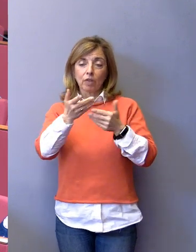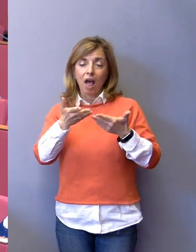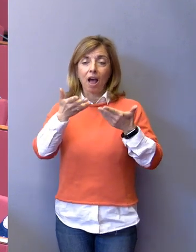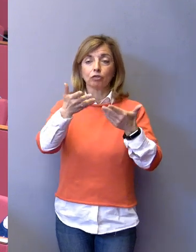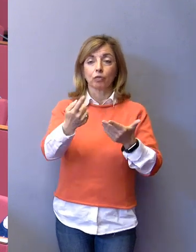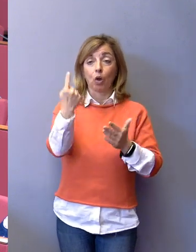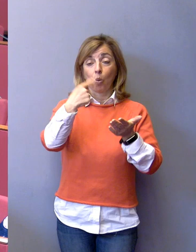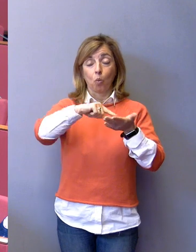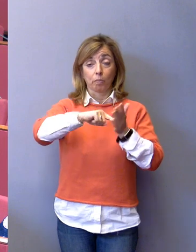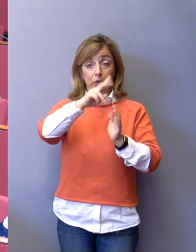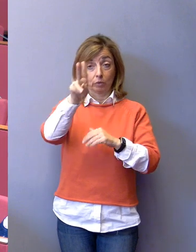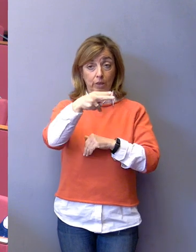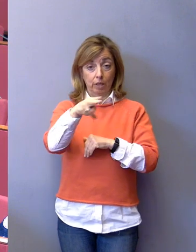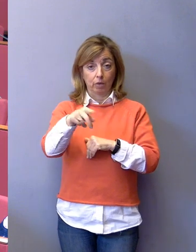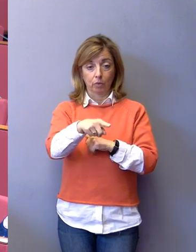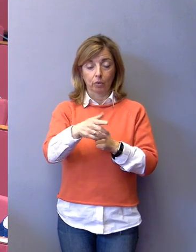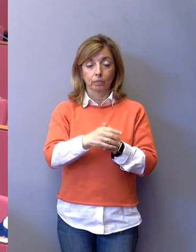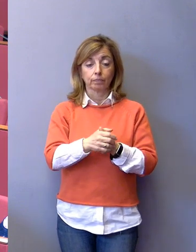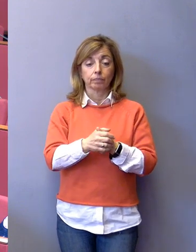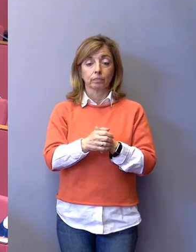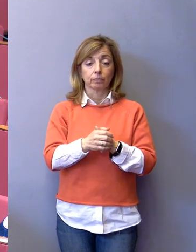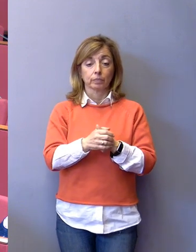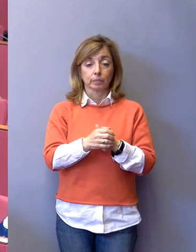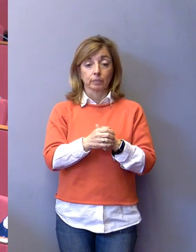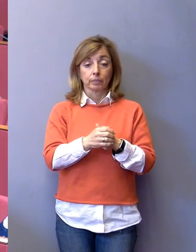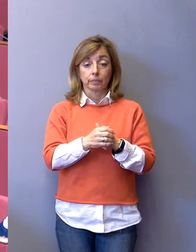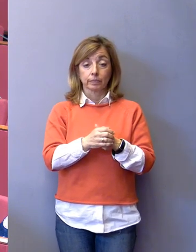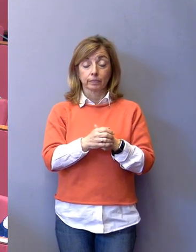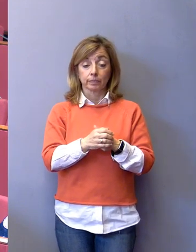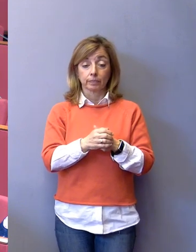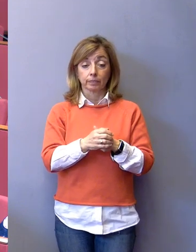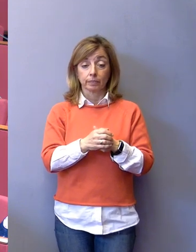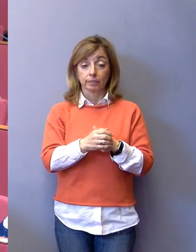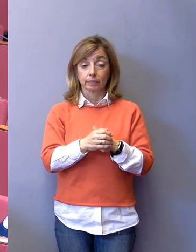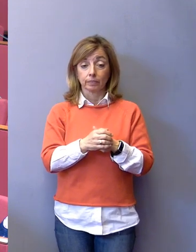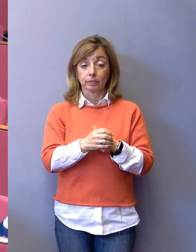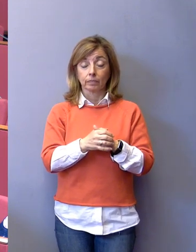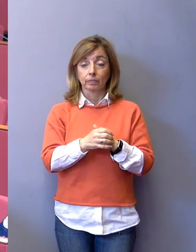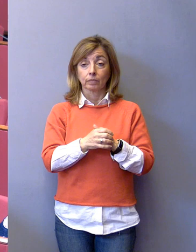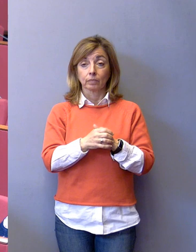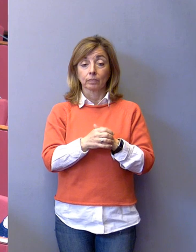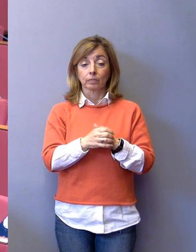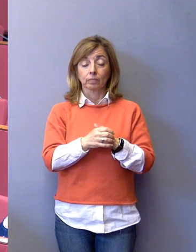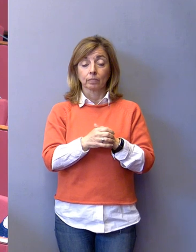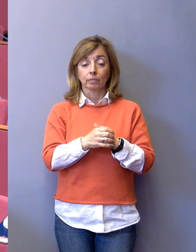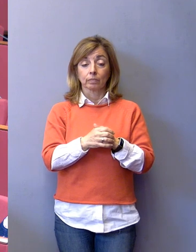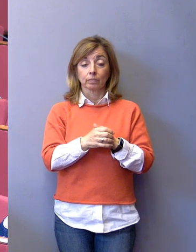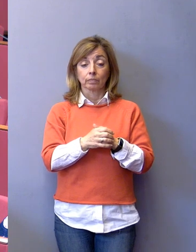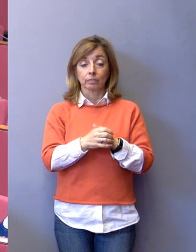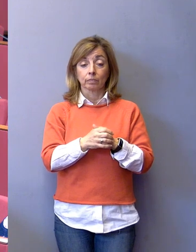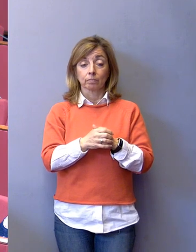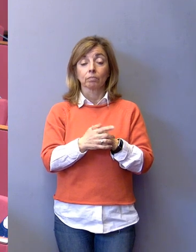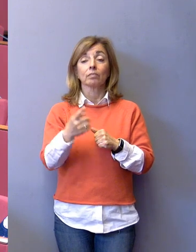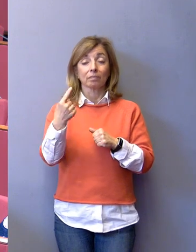proprio perché naturalmente tutti quegli impianti che vanno nelle nelle nella direzione di